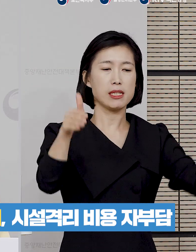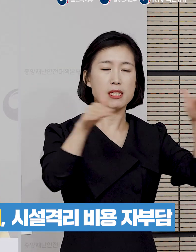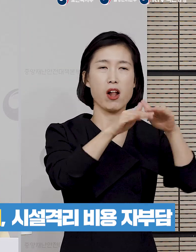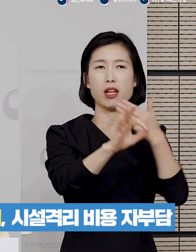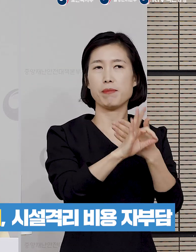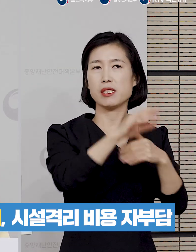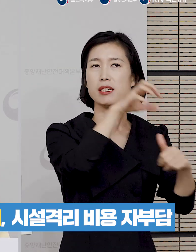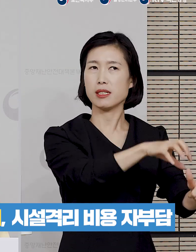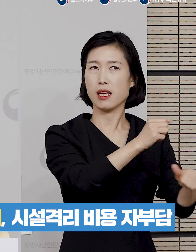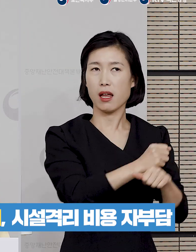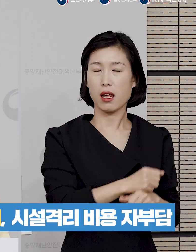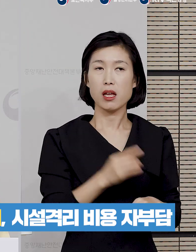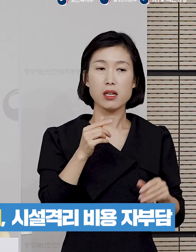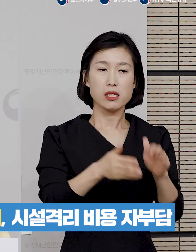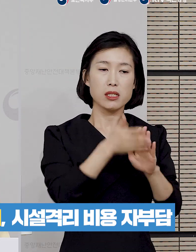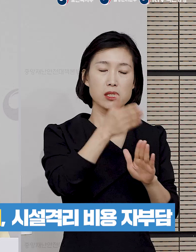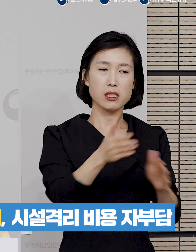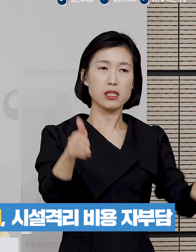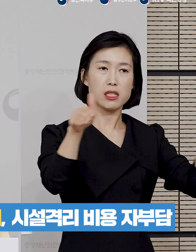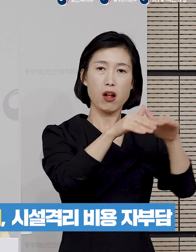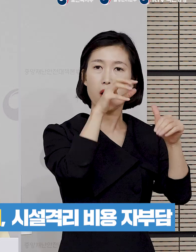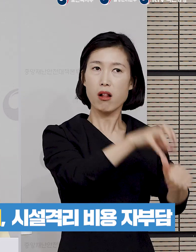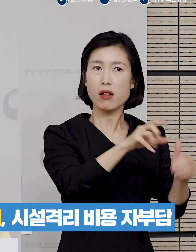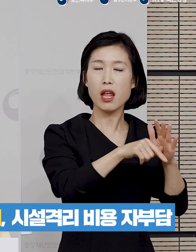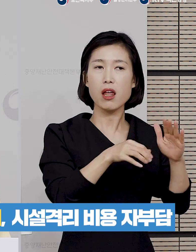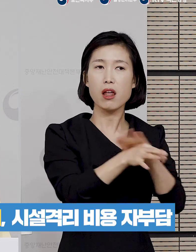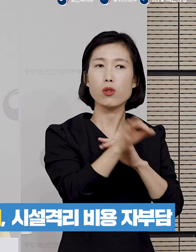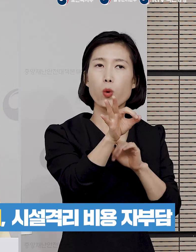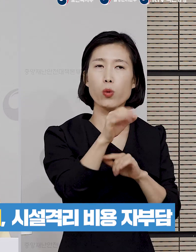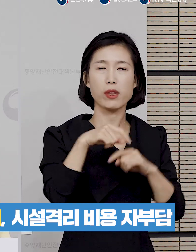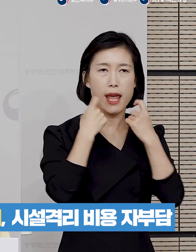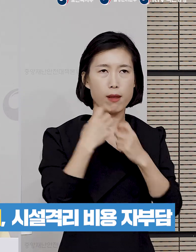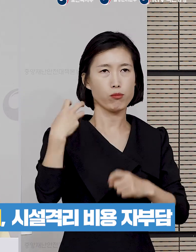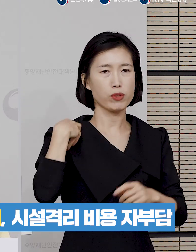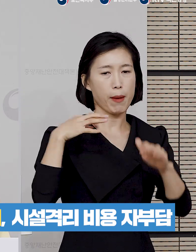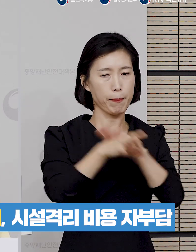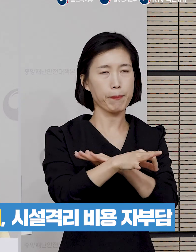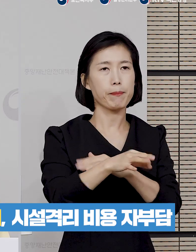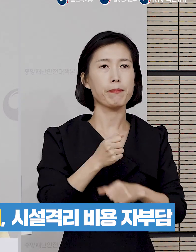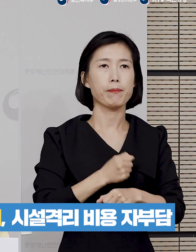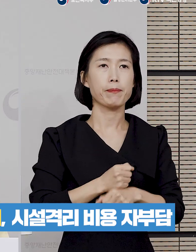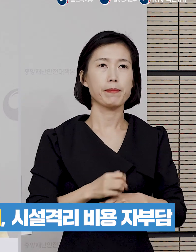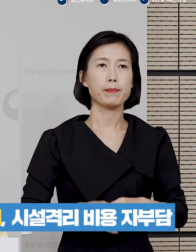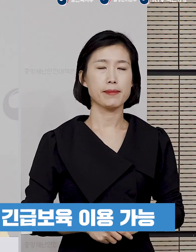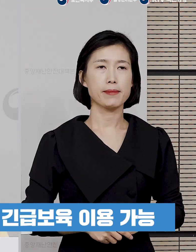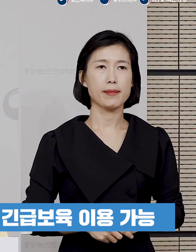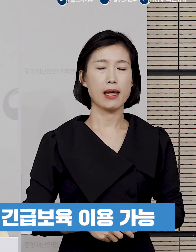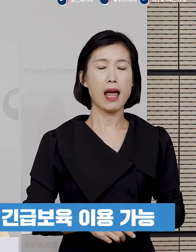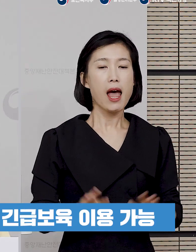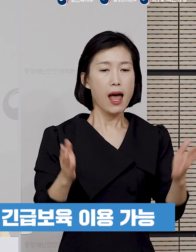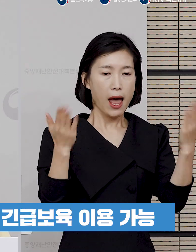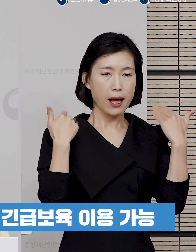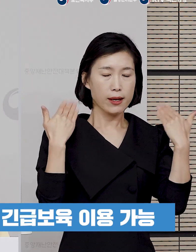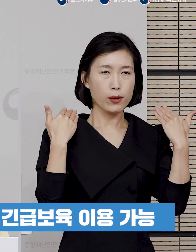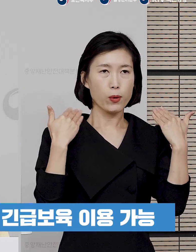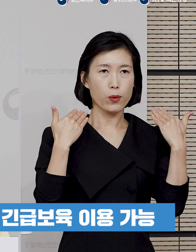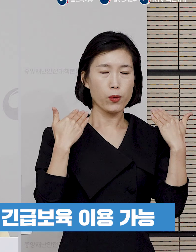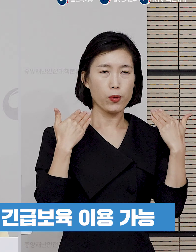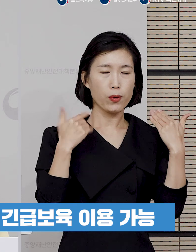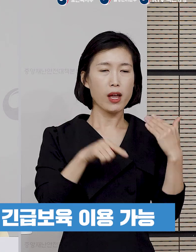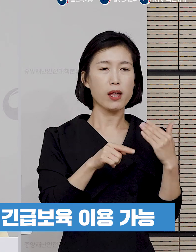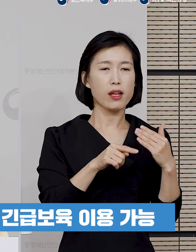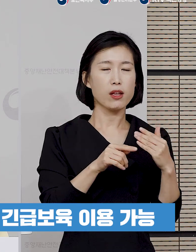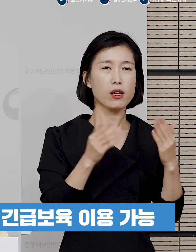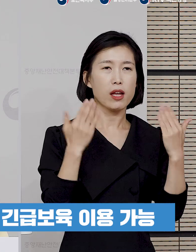시설 경리 됩니다 또한 시설 경리 비용은 이 국자 본인이 부담하게 됩니다 학교에 추가